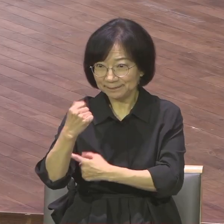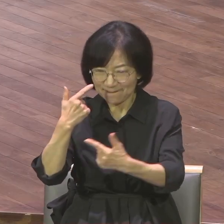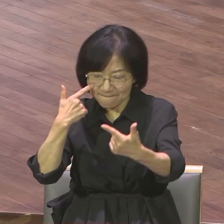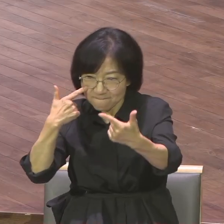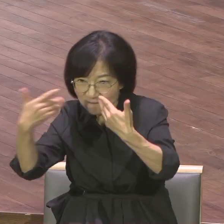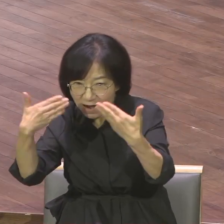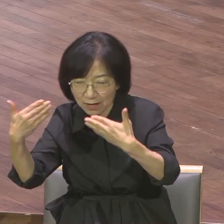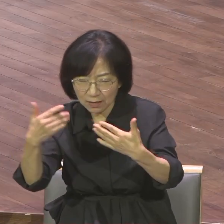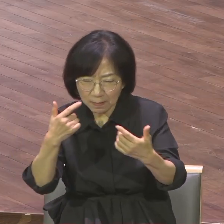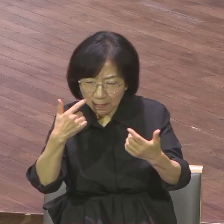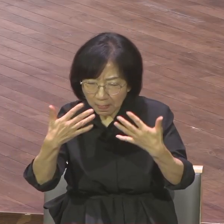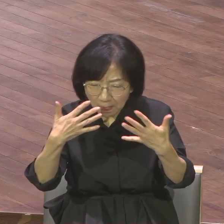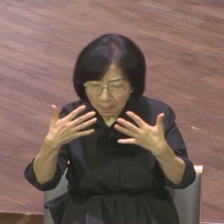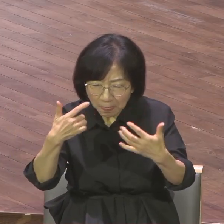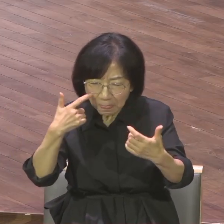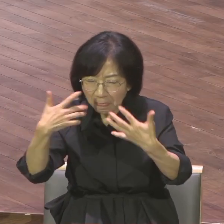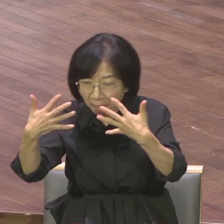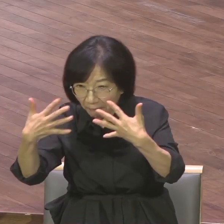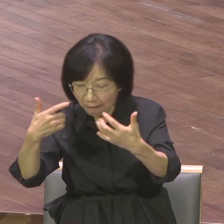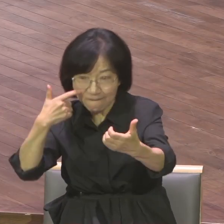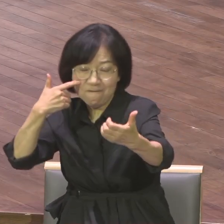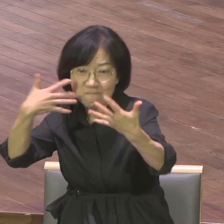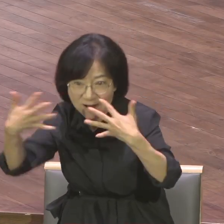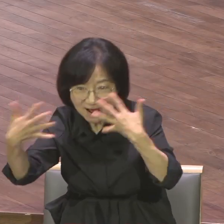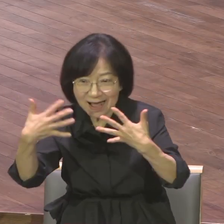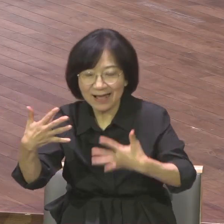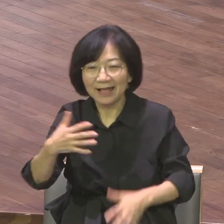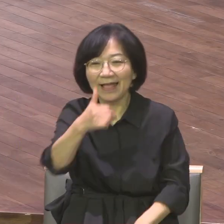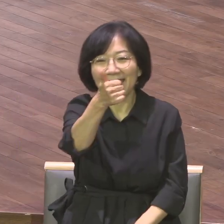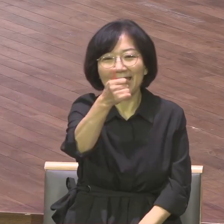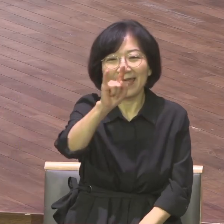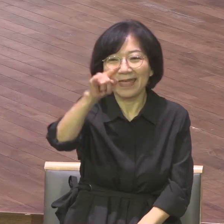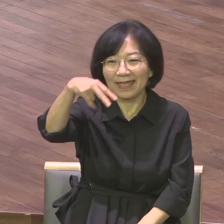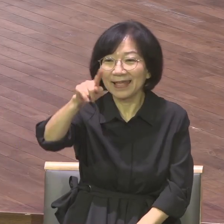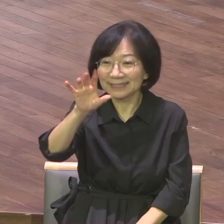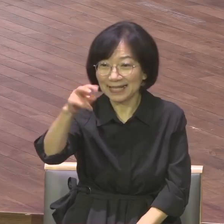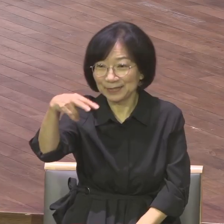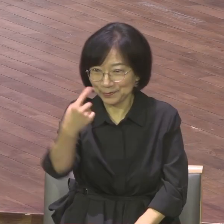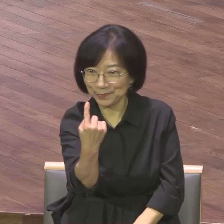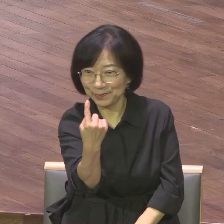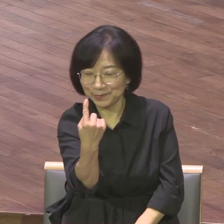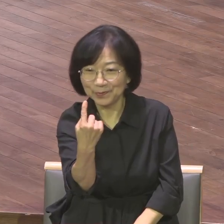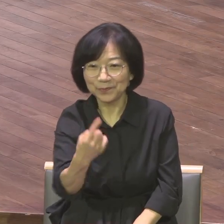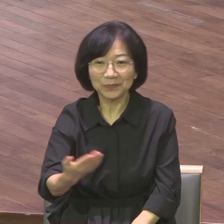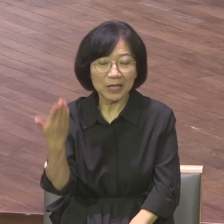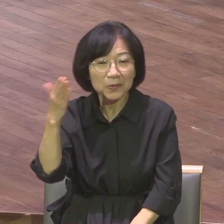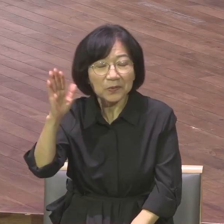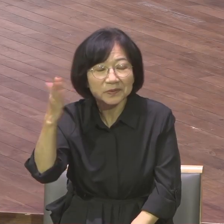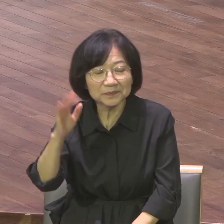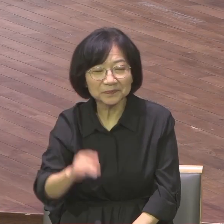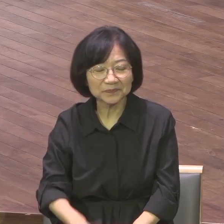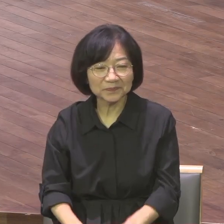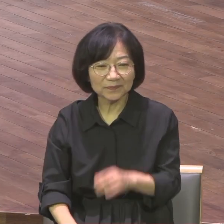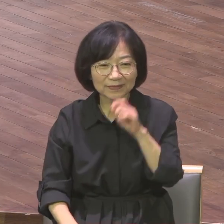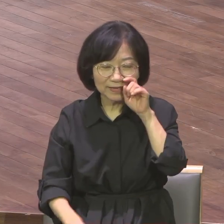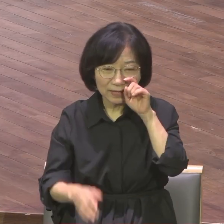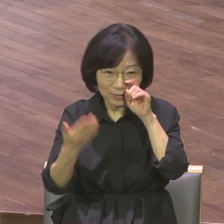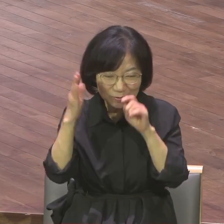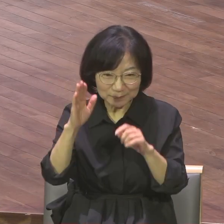이 선명도를 말하는데 요즘은요 텔레비나 이 컴퓨터를 넘어서 이제 새로운